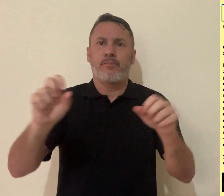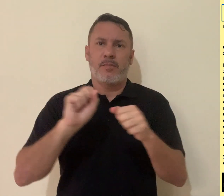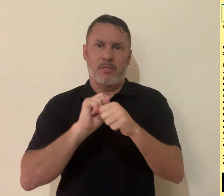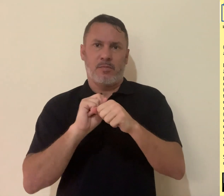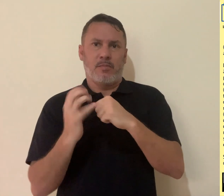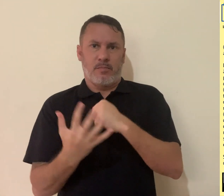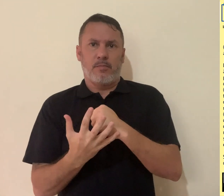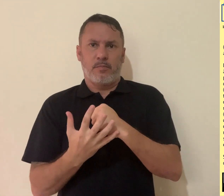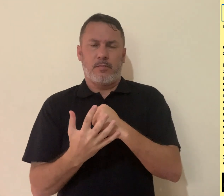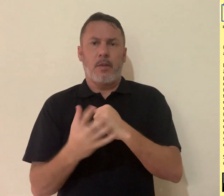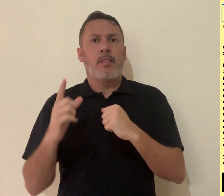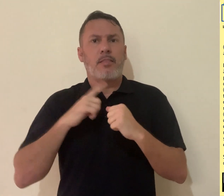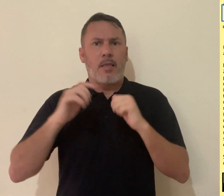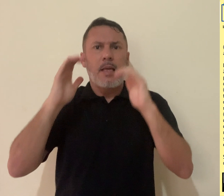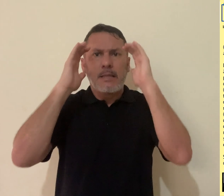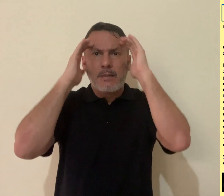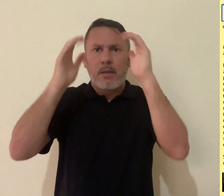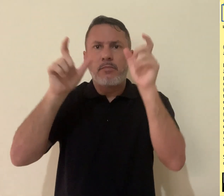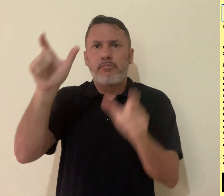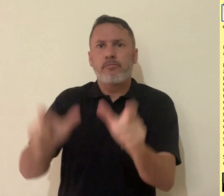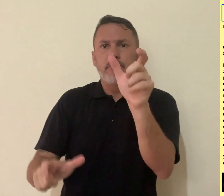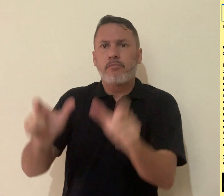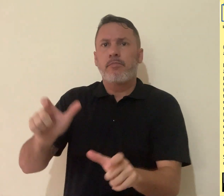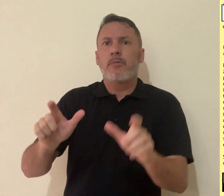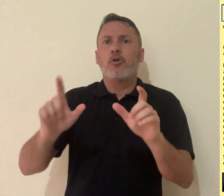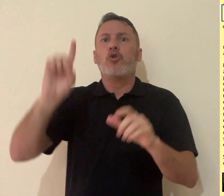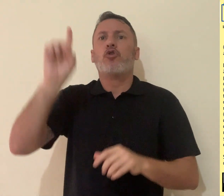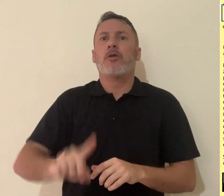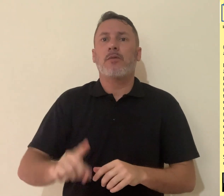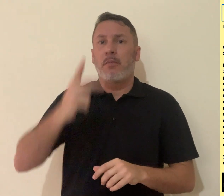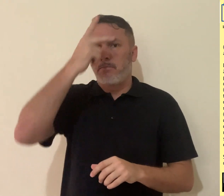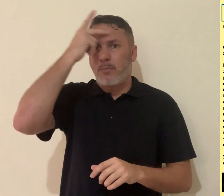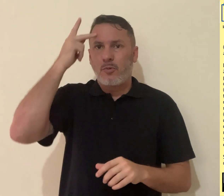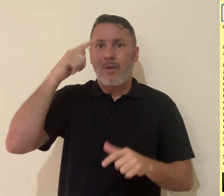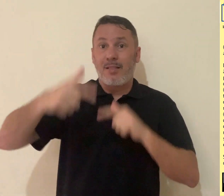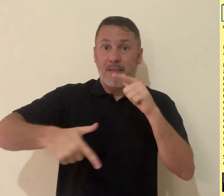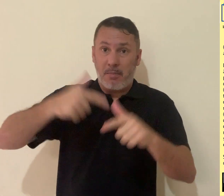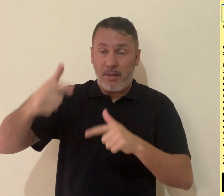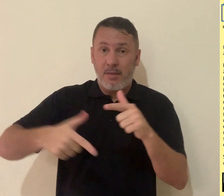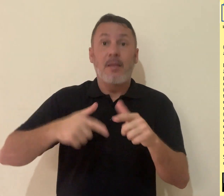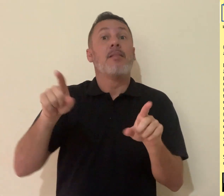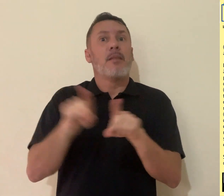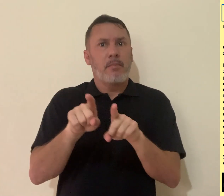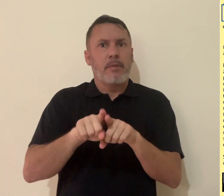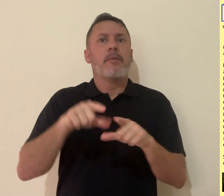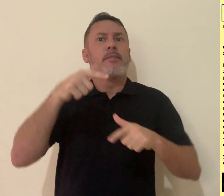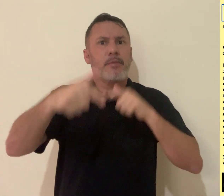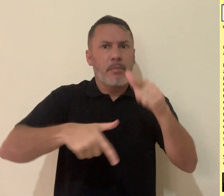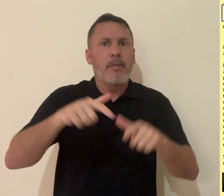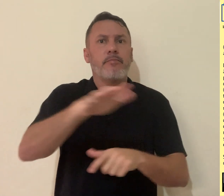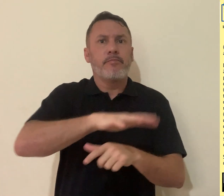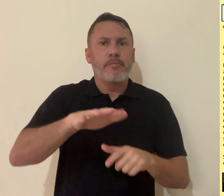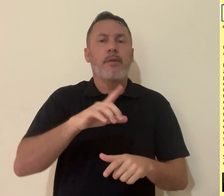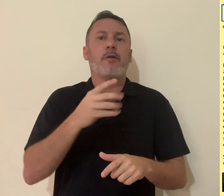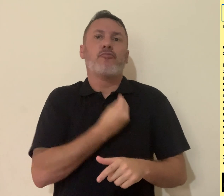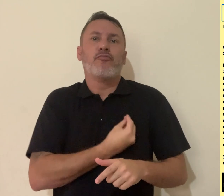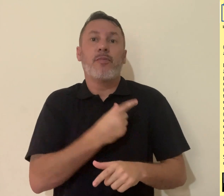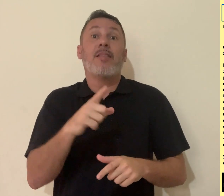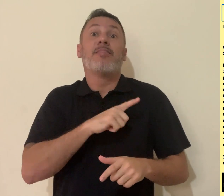2019 respeitando os seus direitos dos trabalhadores e trabalhadoras com deficiência consideradas